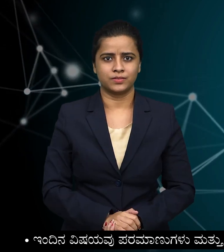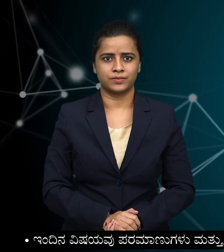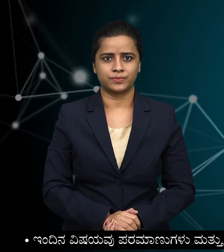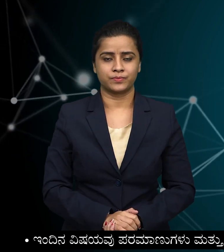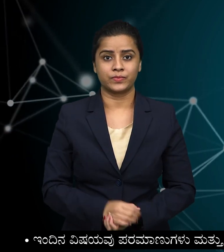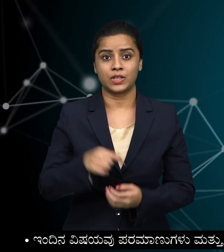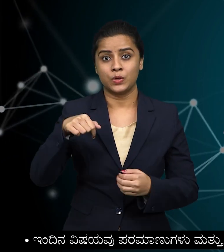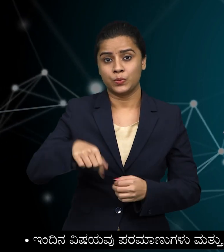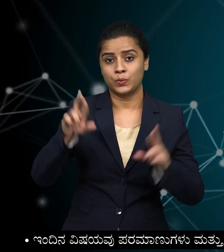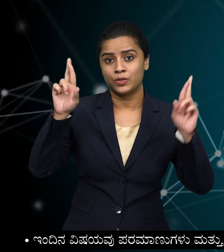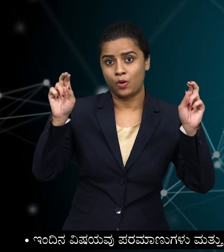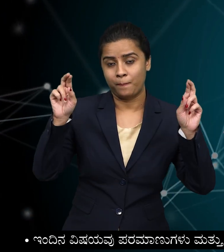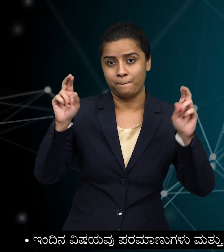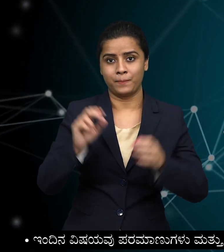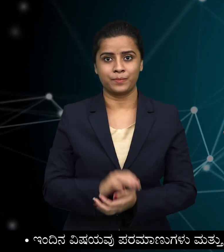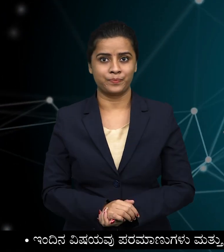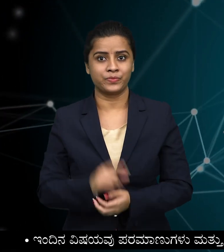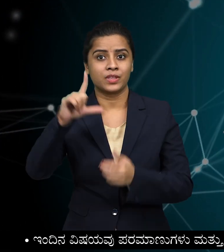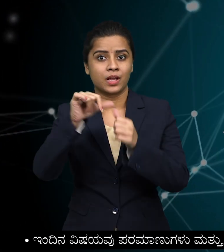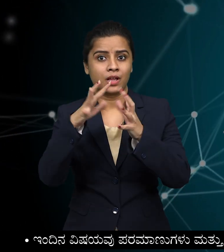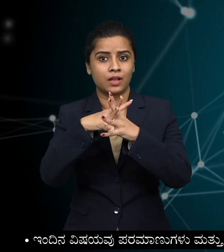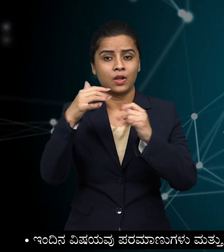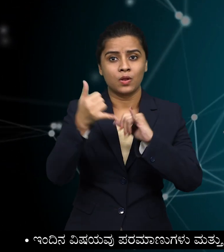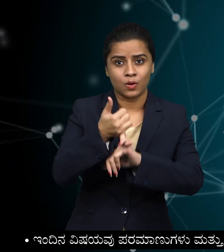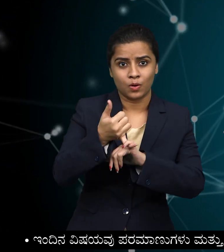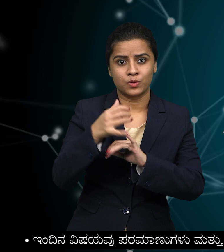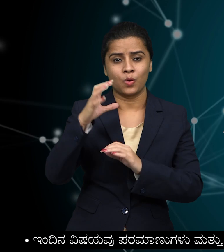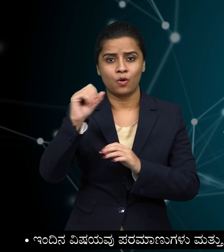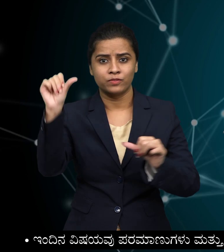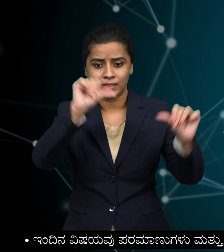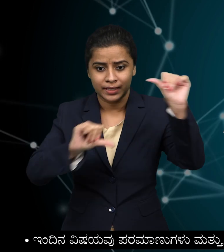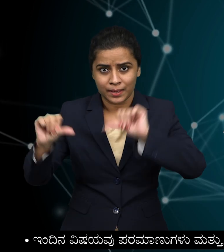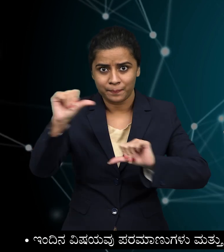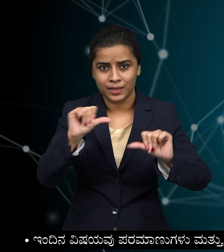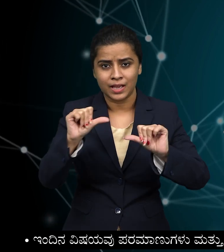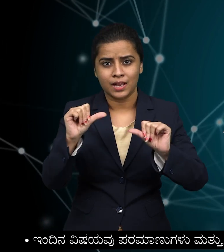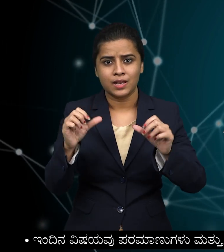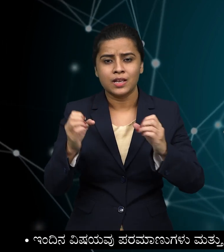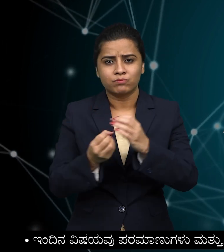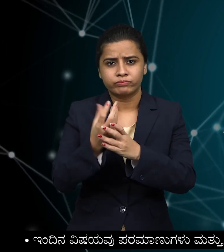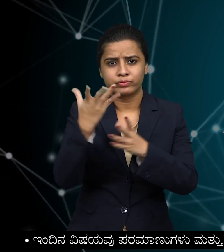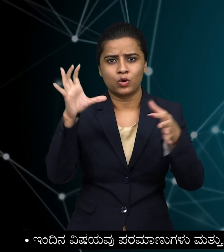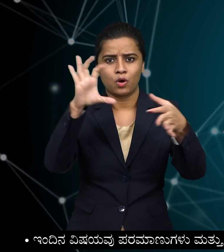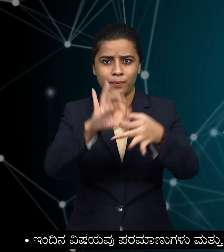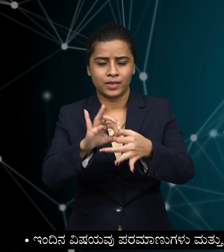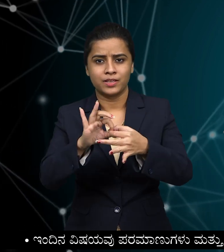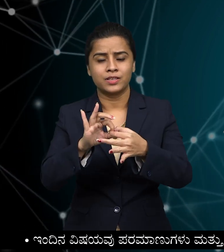ಇಂದಿನ ವಿಷಯವು ಪರಮಾಣುಗಳು ಮತ್ತು ಅಣುಗಳಿಂದ ರಾಸಾಯನಿಕ ಸಂಯೋಜನೆಯ ನಿಯಮಗಳು.